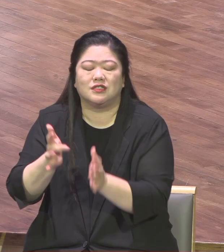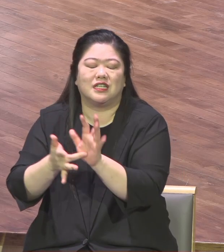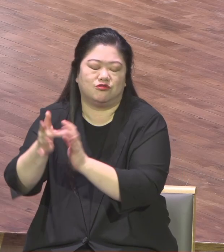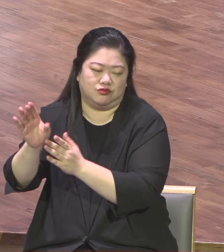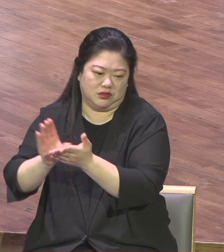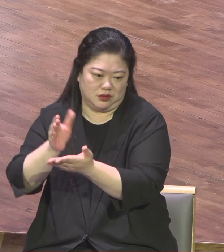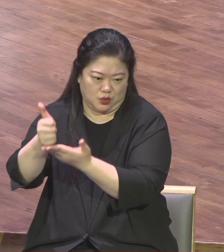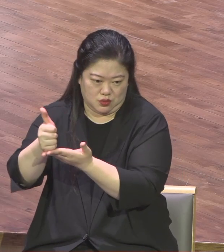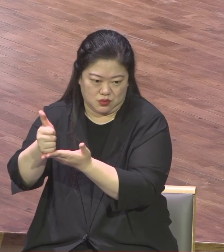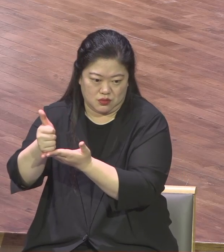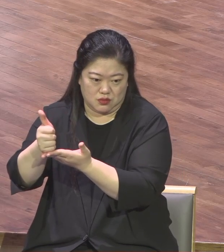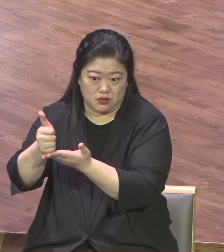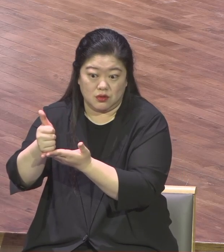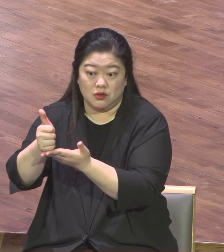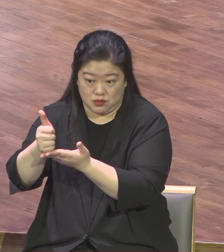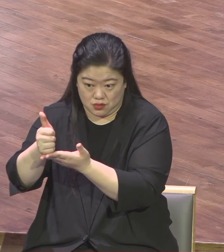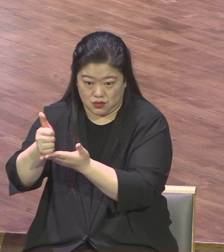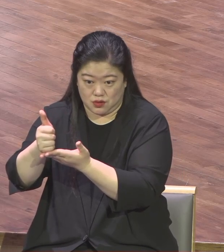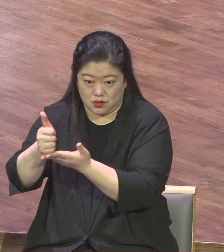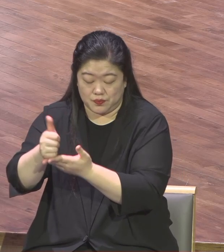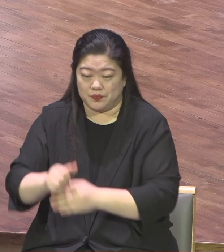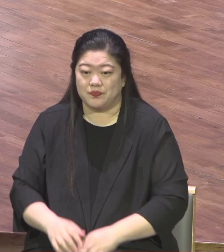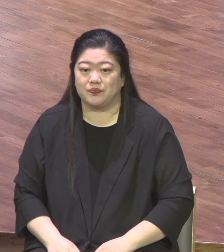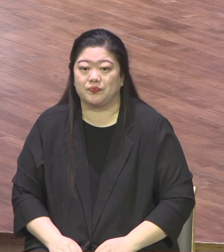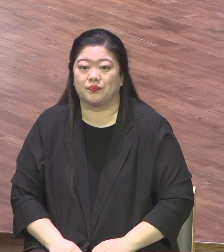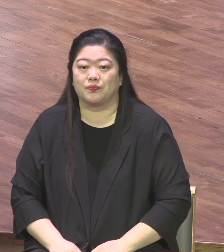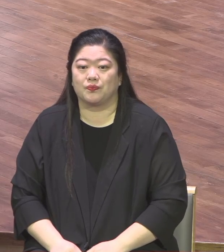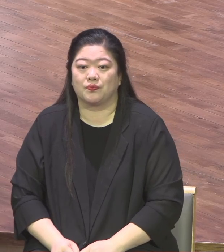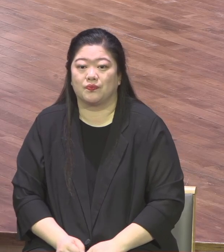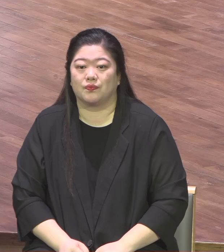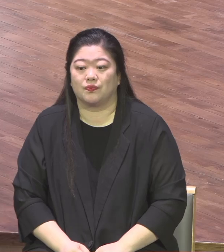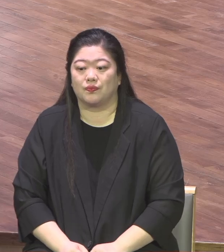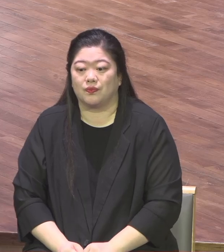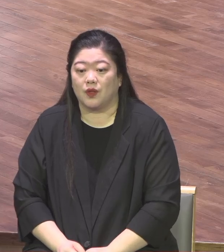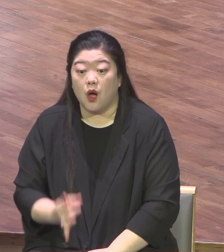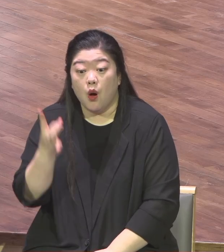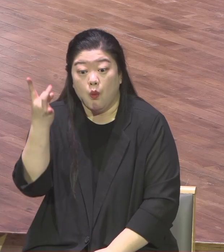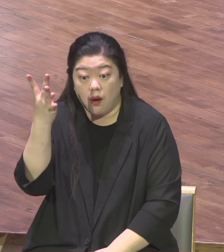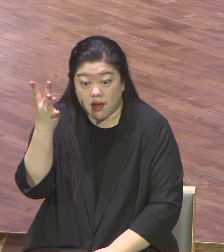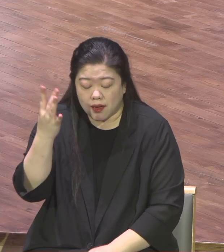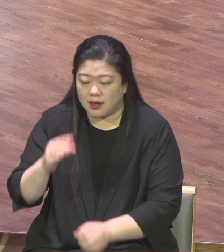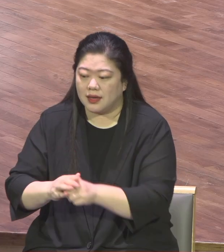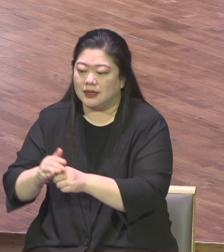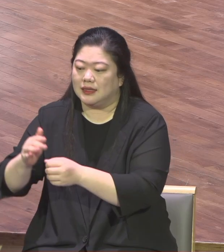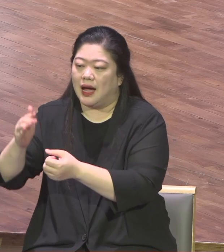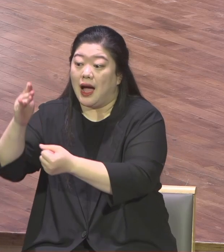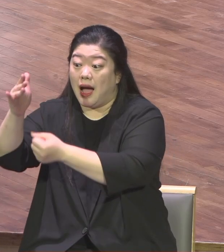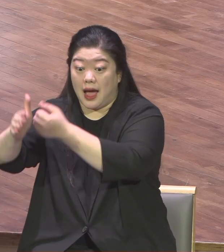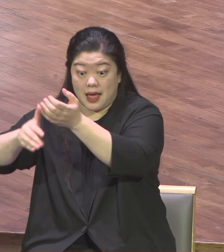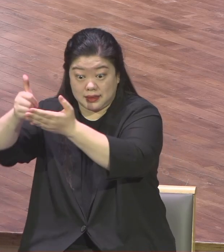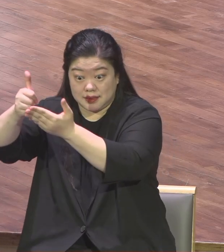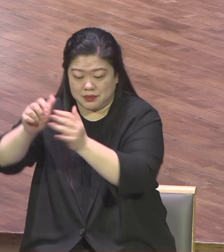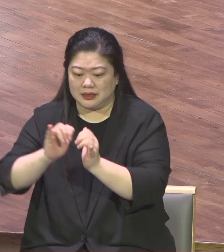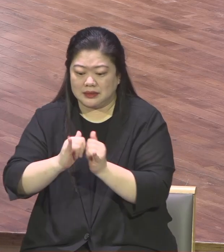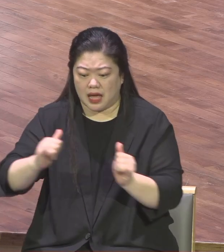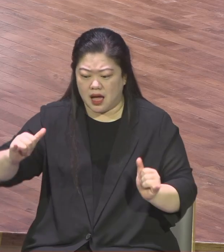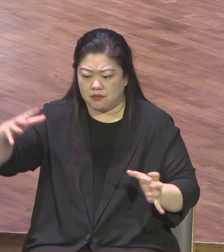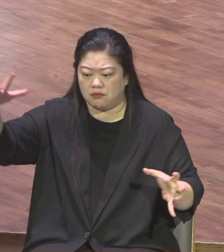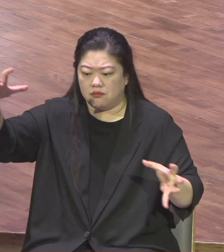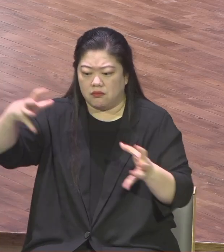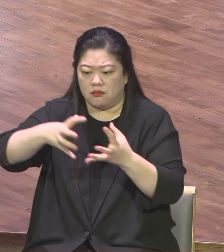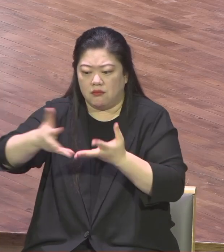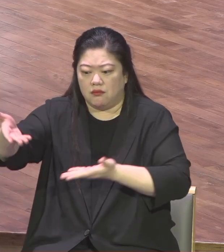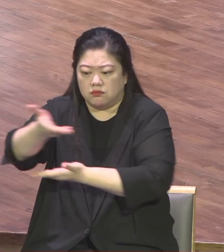원래 통일되어 있었는데 그때 근데 창세기 3장 사건이 돼가지고 이 질서가 깨어지는